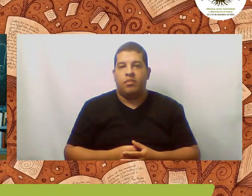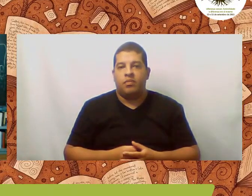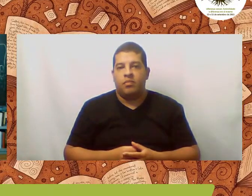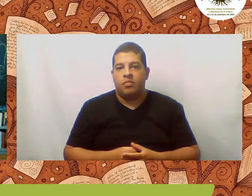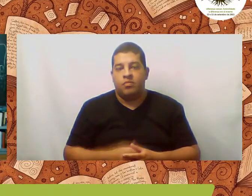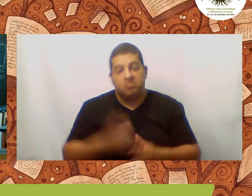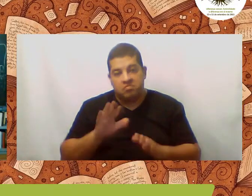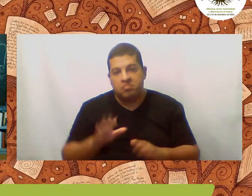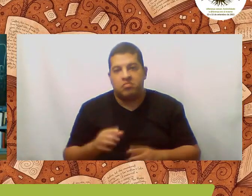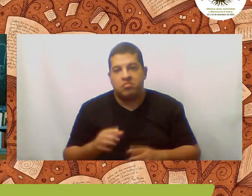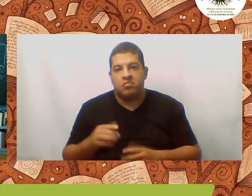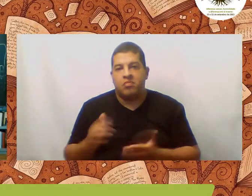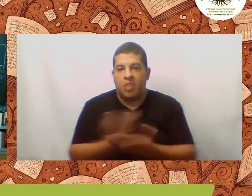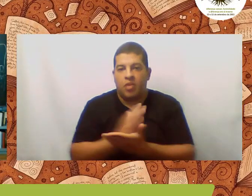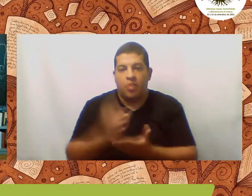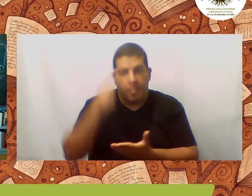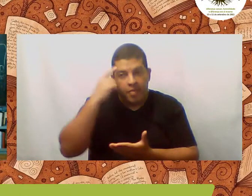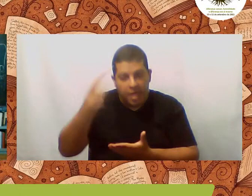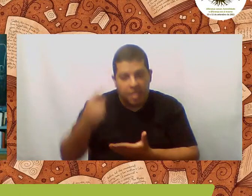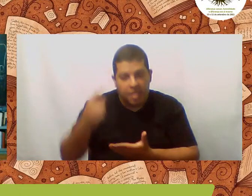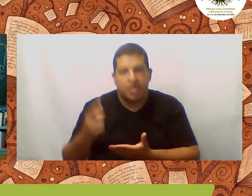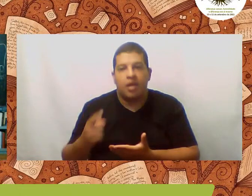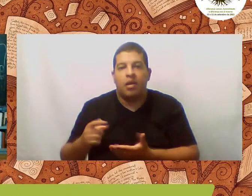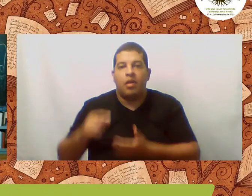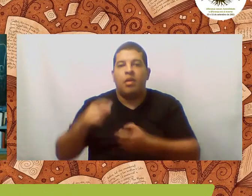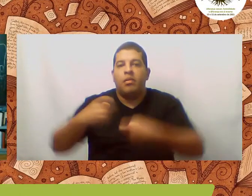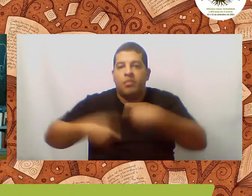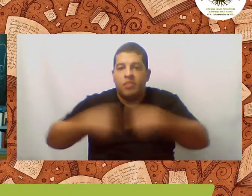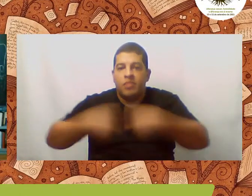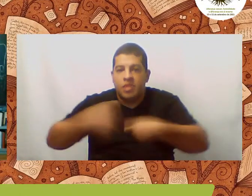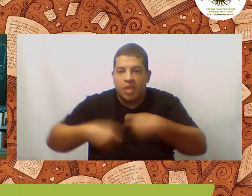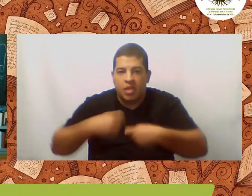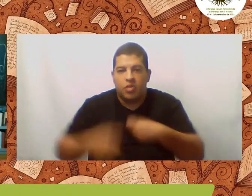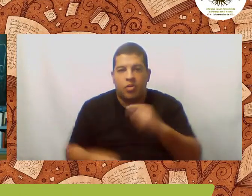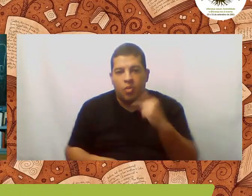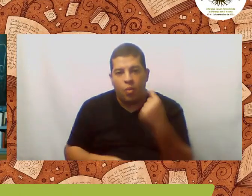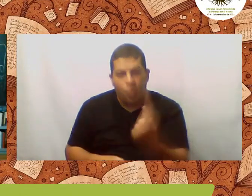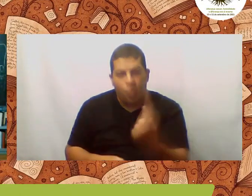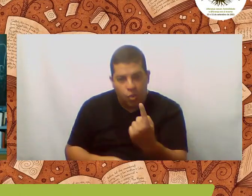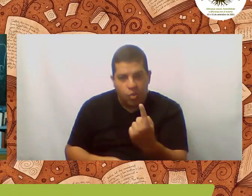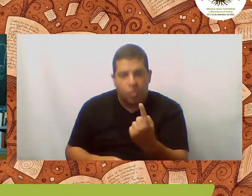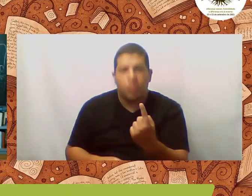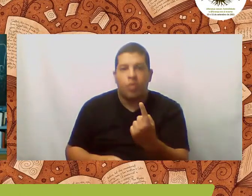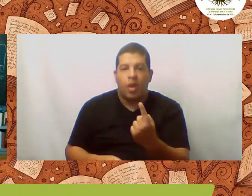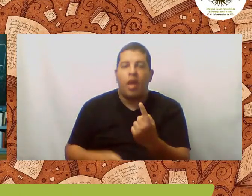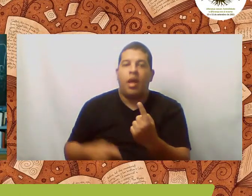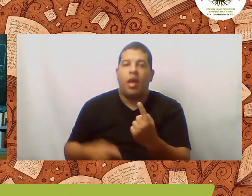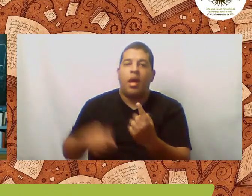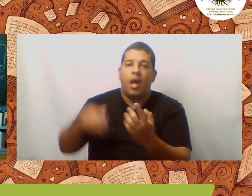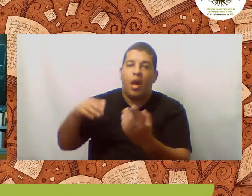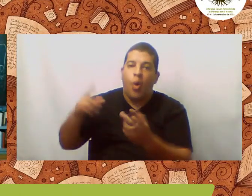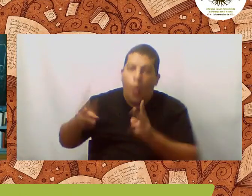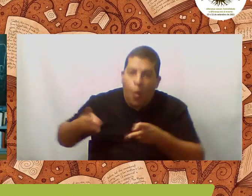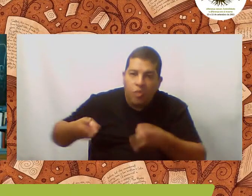né? E essa teoria perdurou até o século XVII e XVIII. Né?